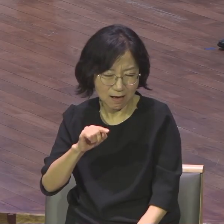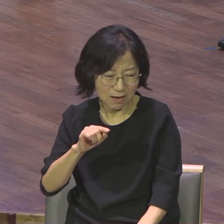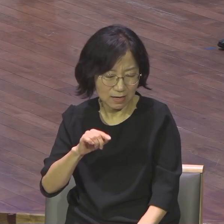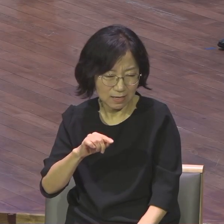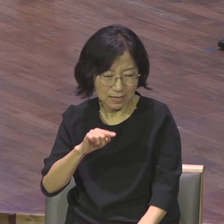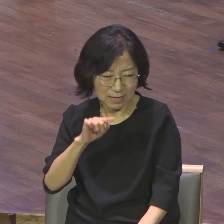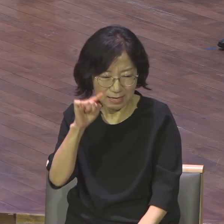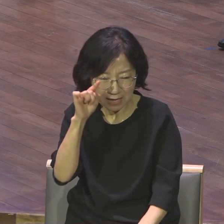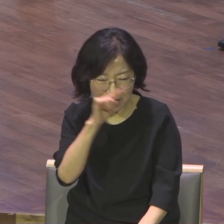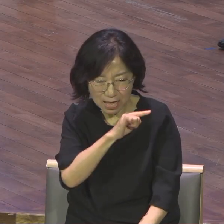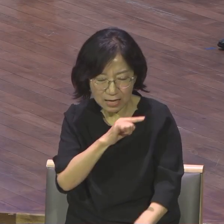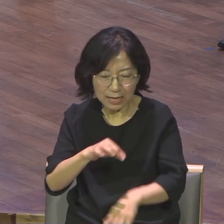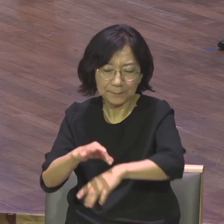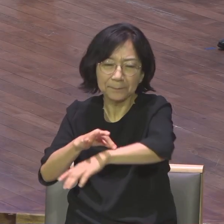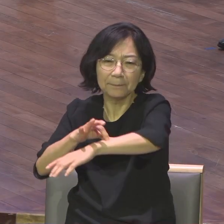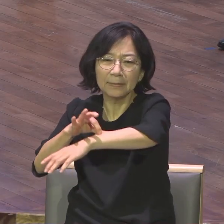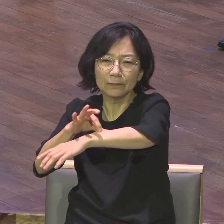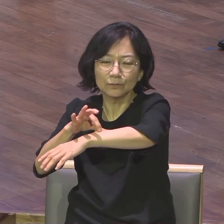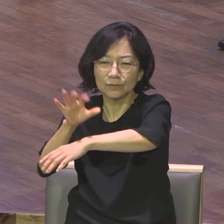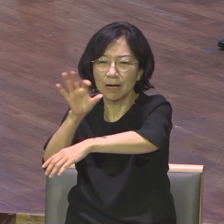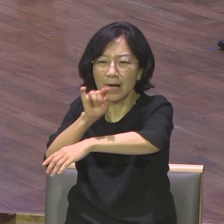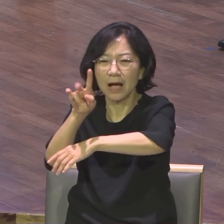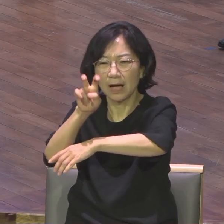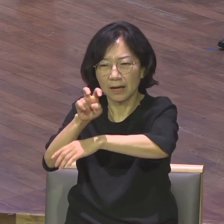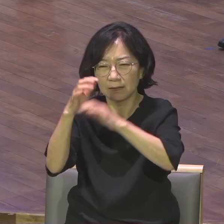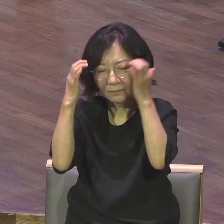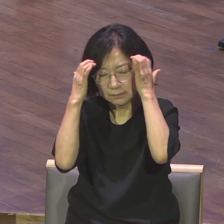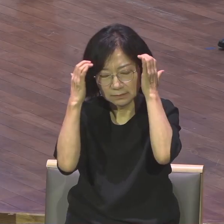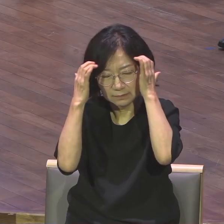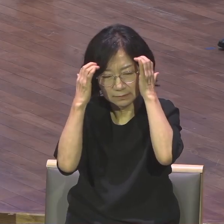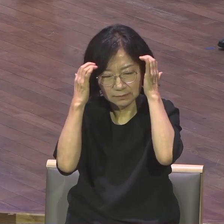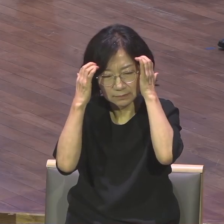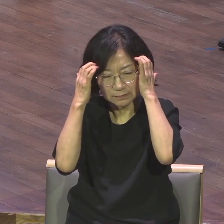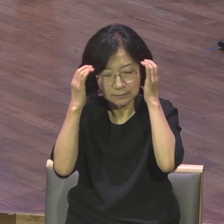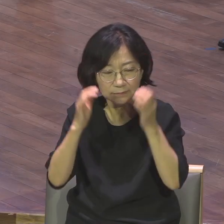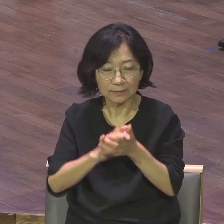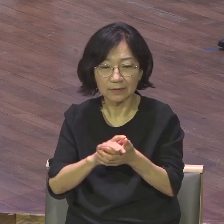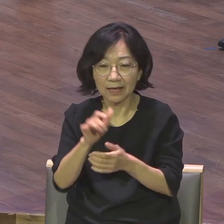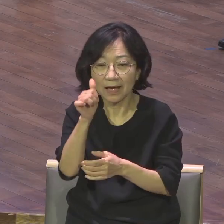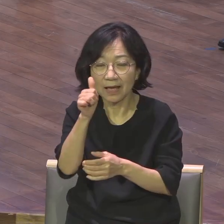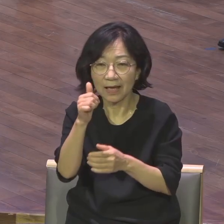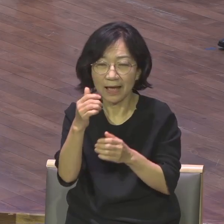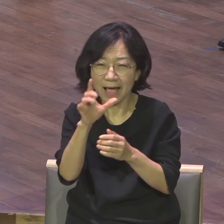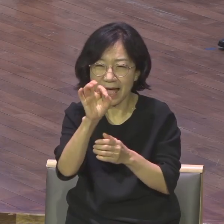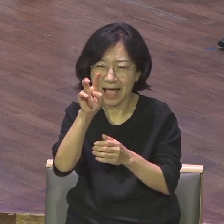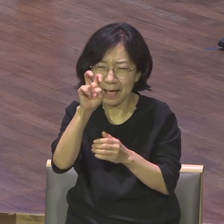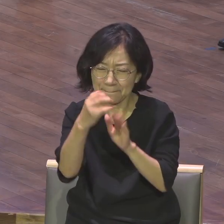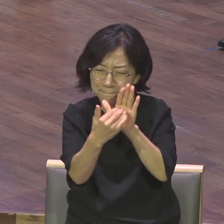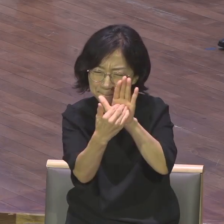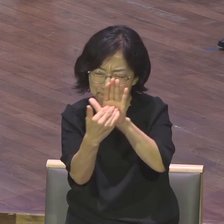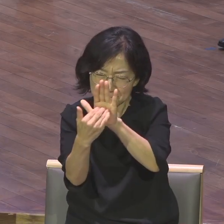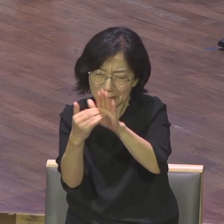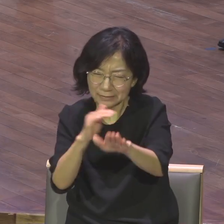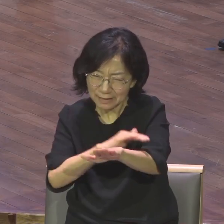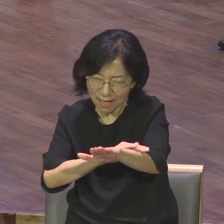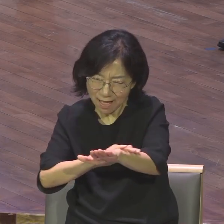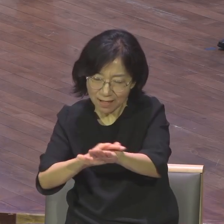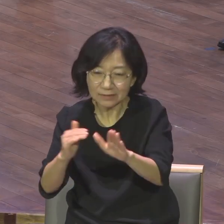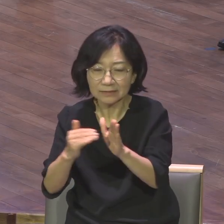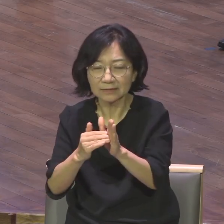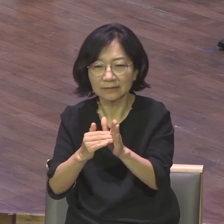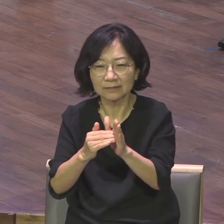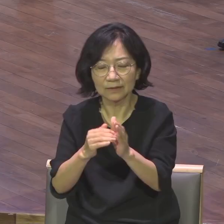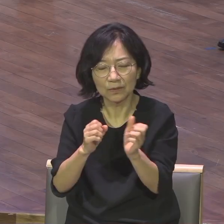흑색종인데 피부암으로 고통받고 있습니다. 이민영 집사님의 항암 치료까지 잘 마무리되도록 정말